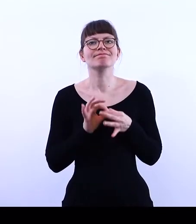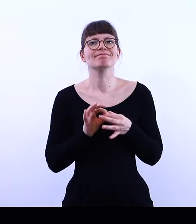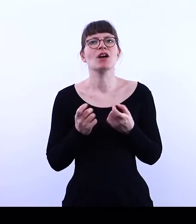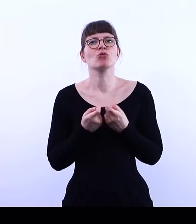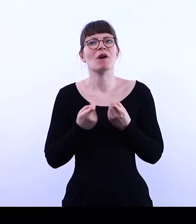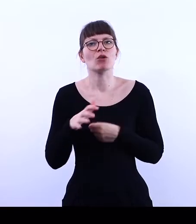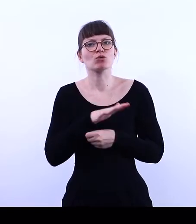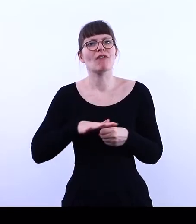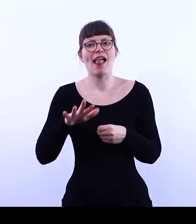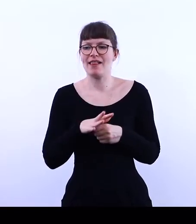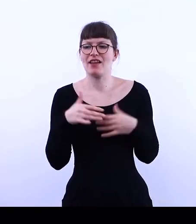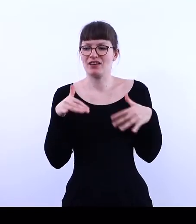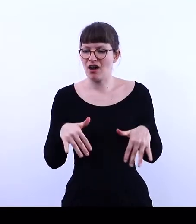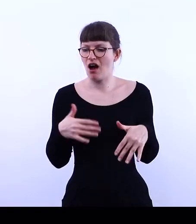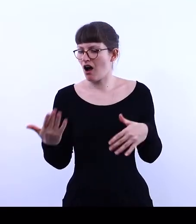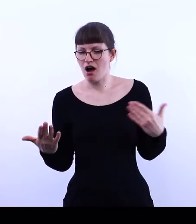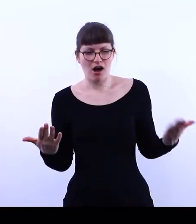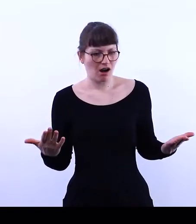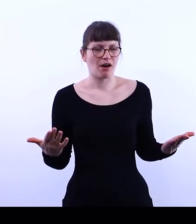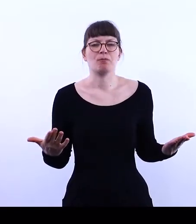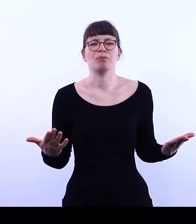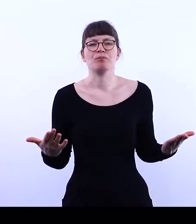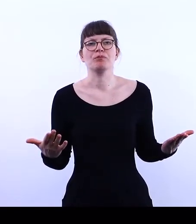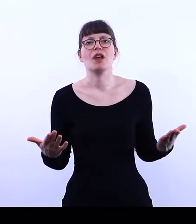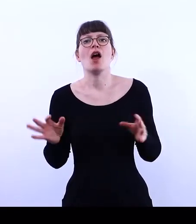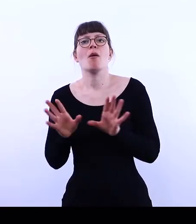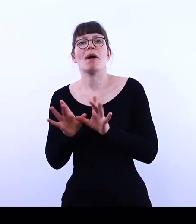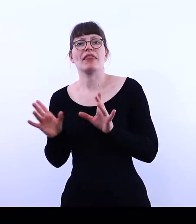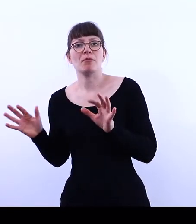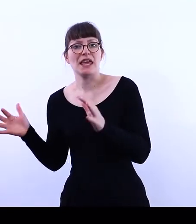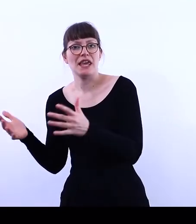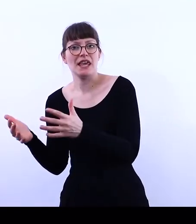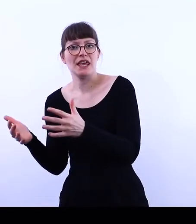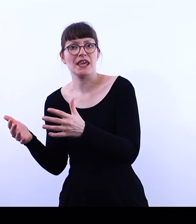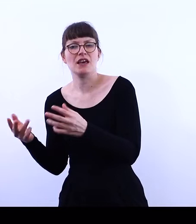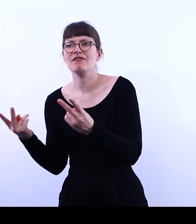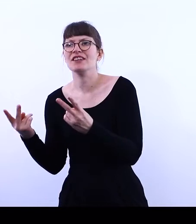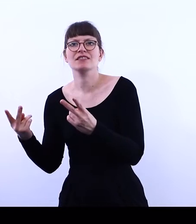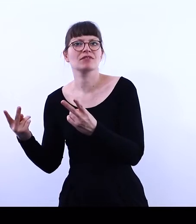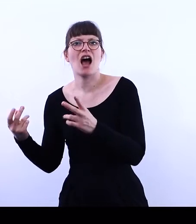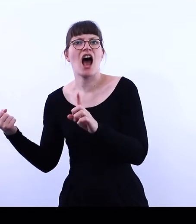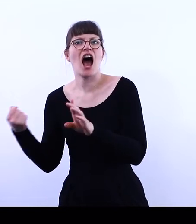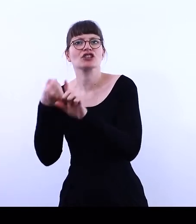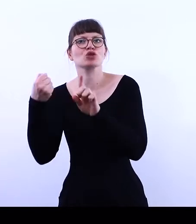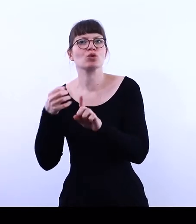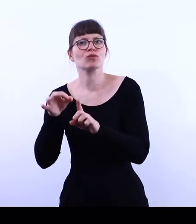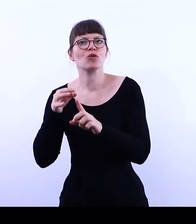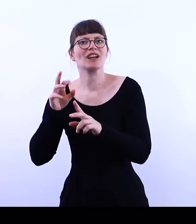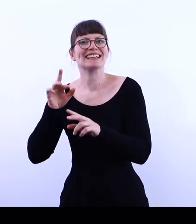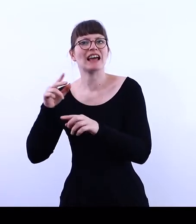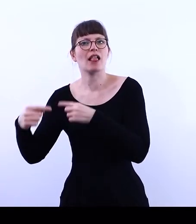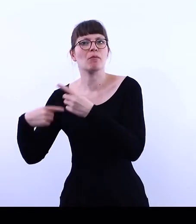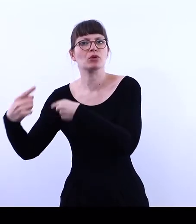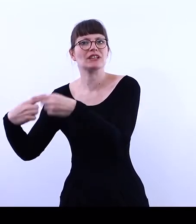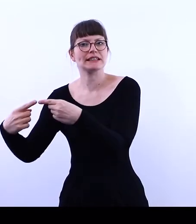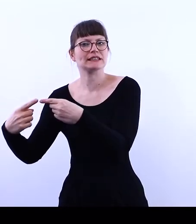eben befinden von diese, die Pandemie eben doch als Motor für digitale Prozesse anzusehen, die